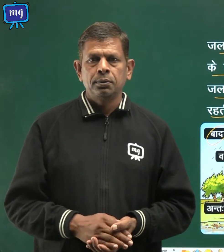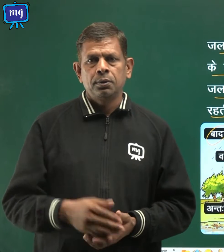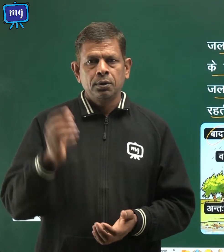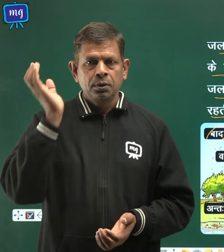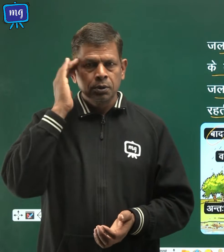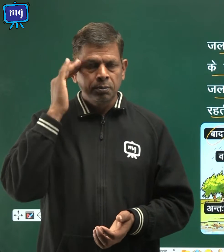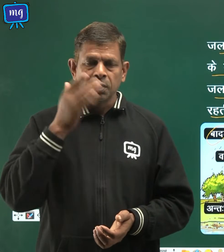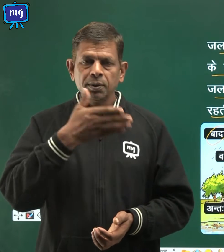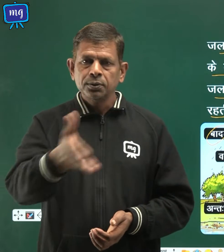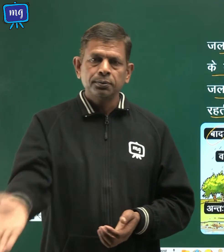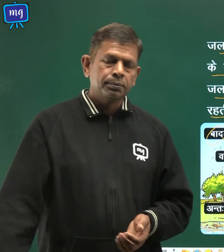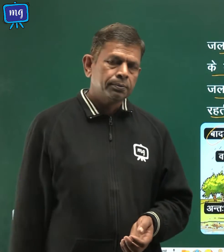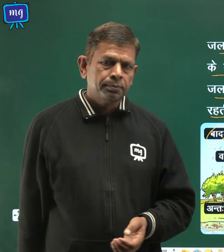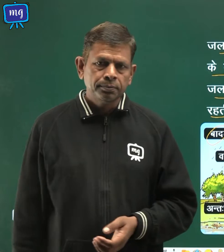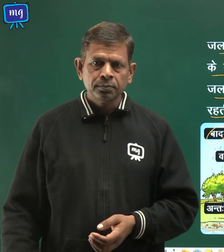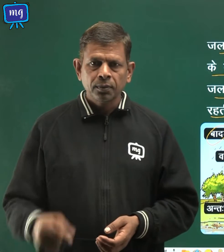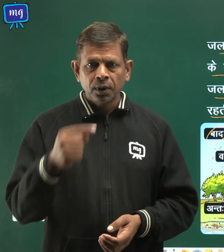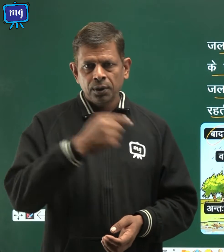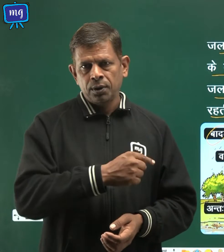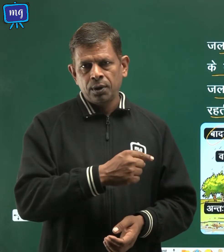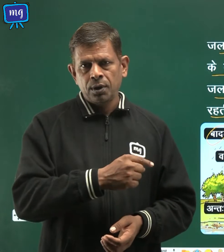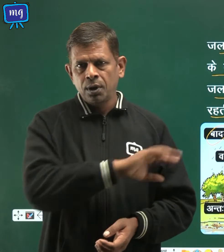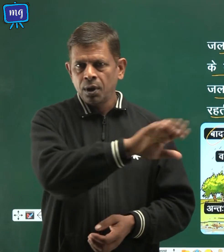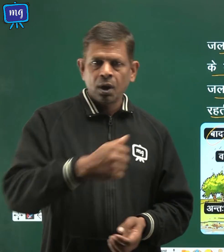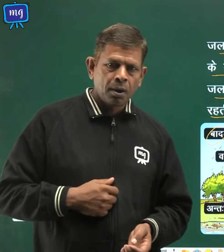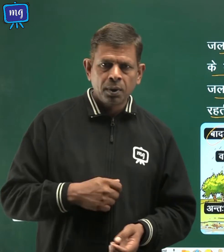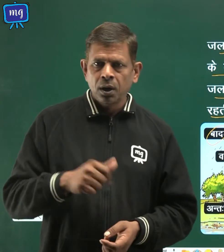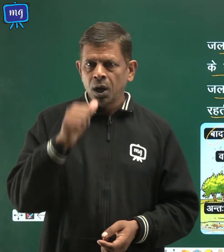समझ गए बच्चों आप? ये हमारा जल चक्र है।